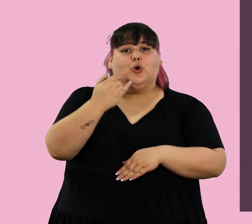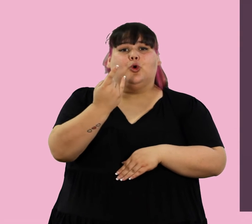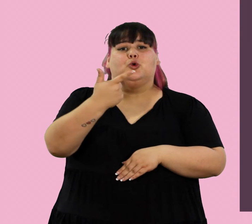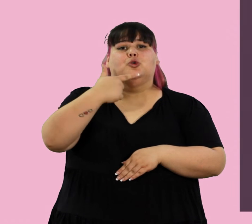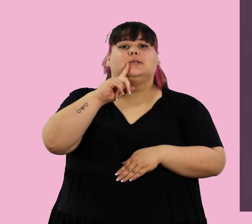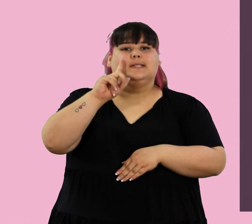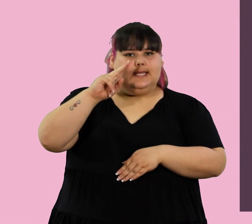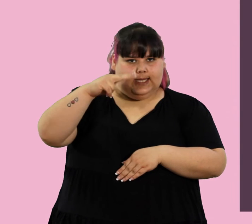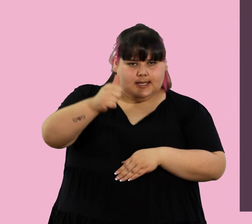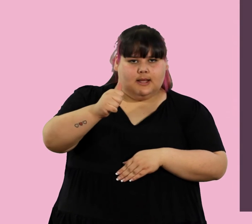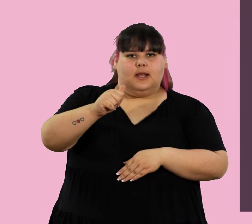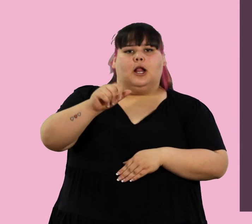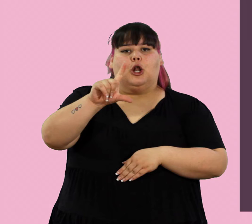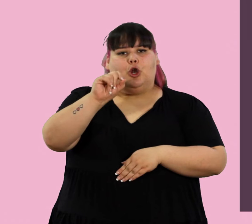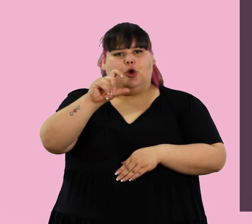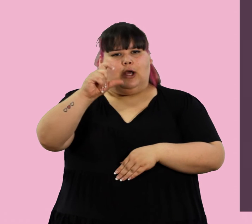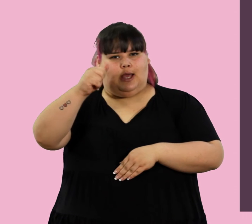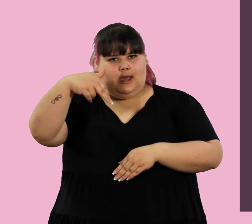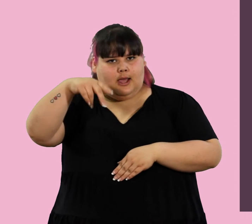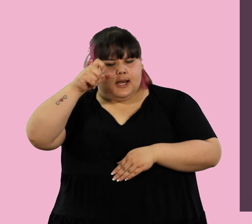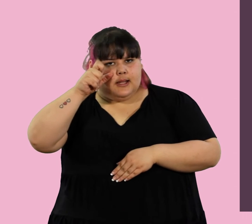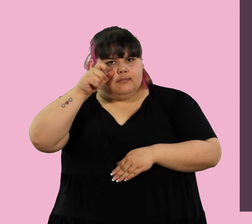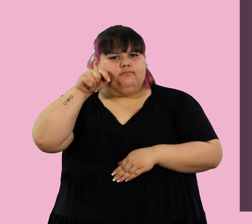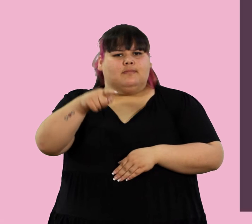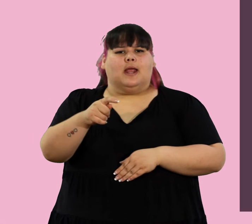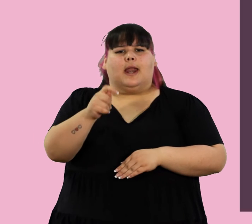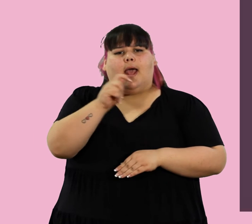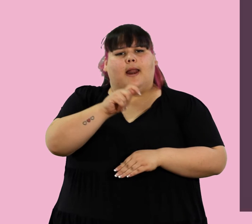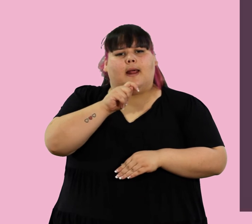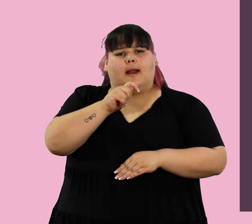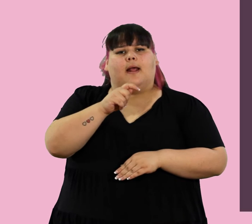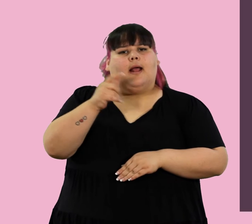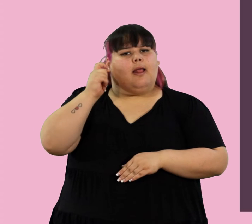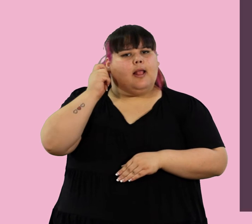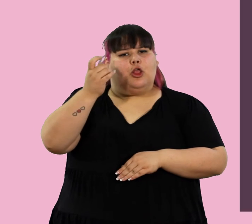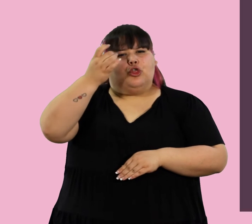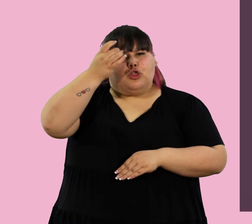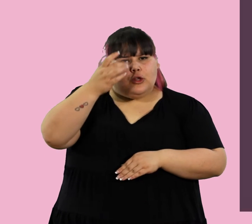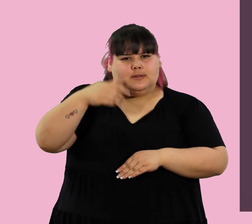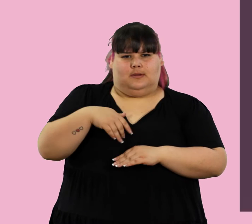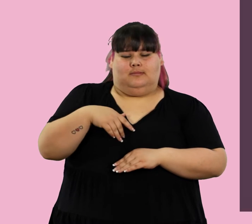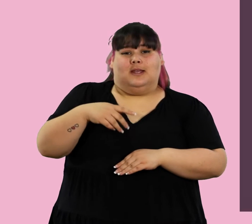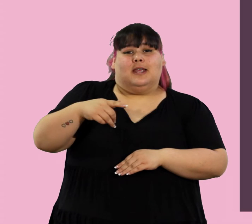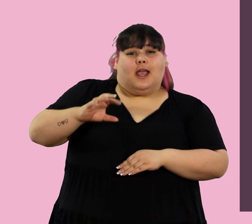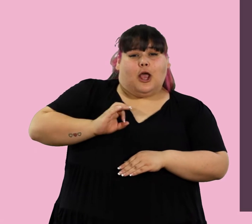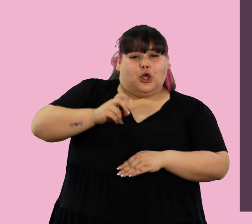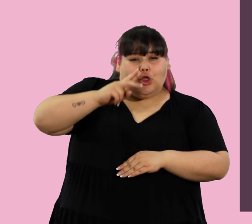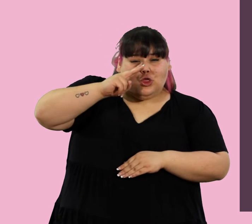Justina Locane fue una niña de 12 años que estuvo 4 meses durante el año